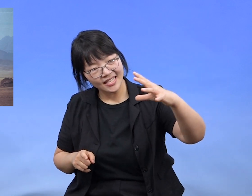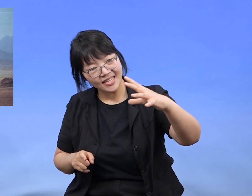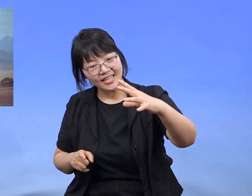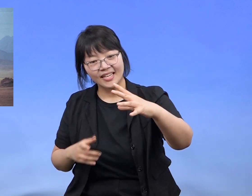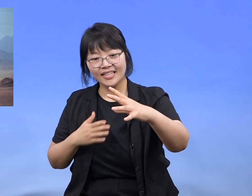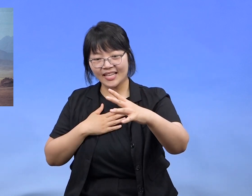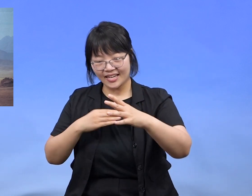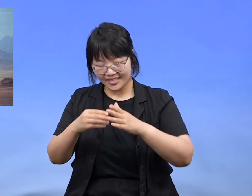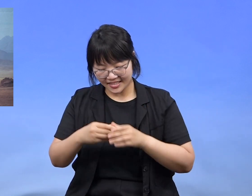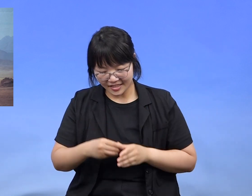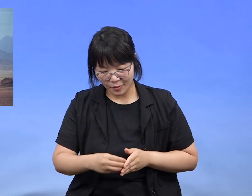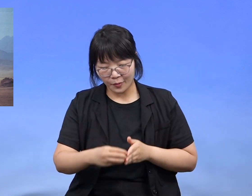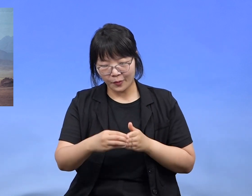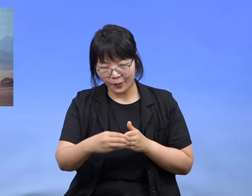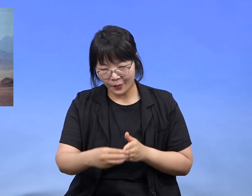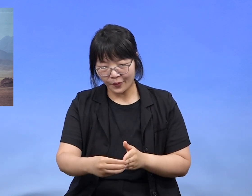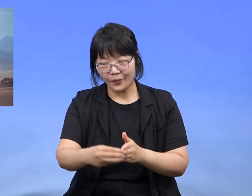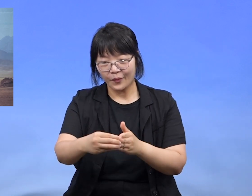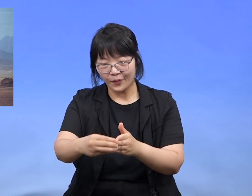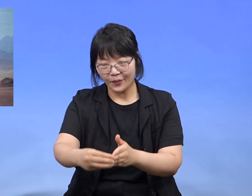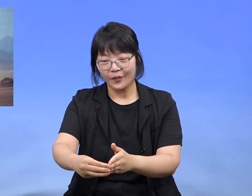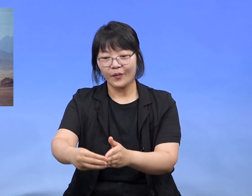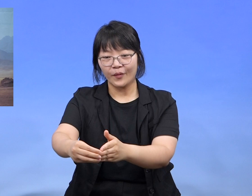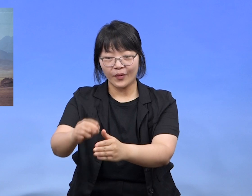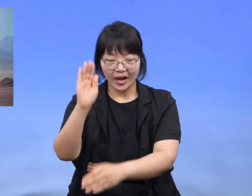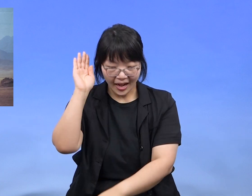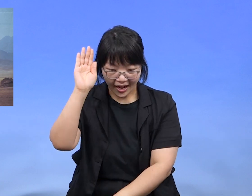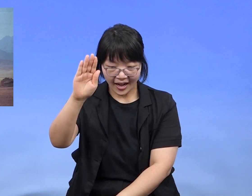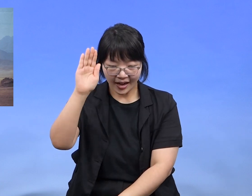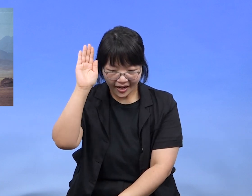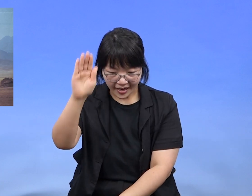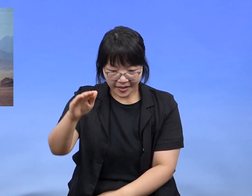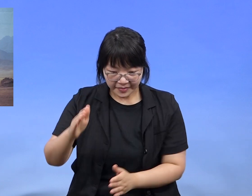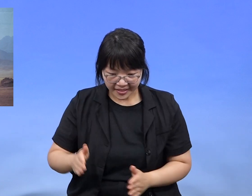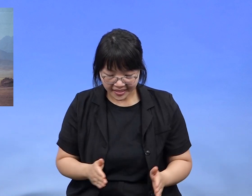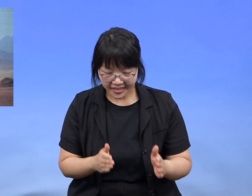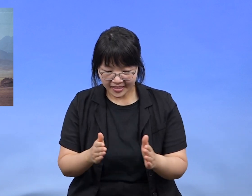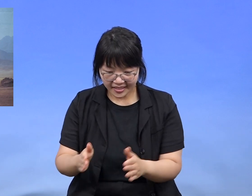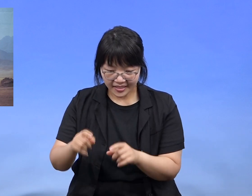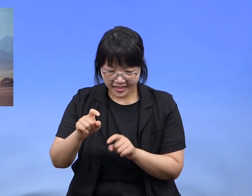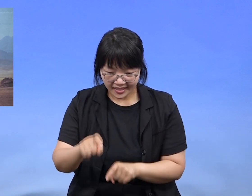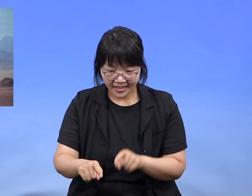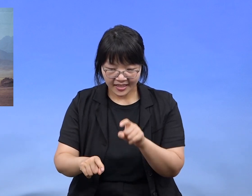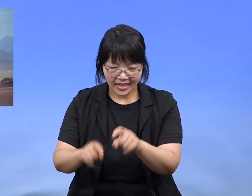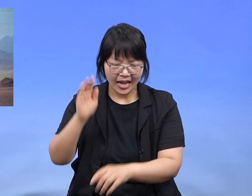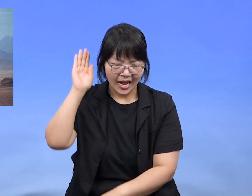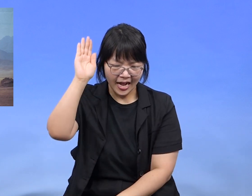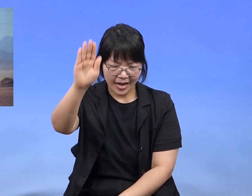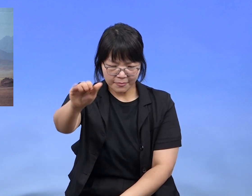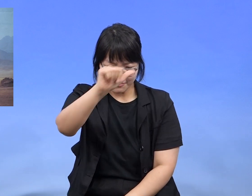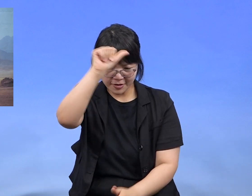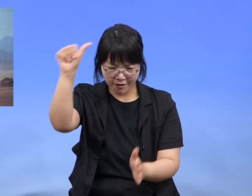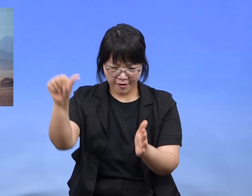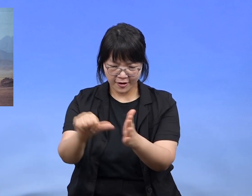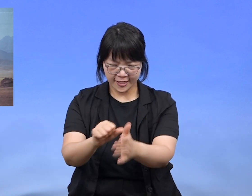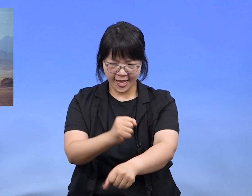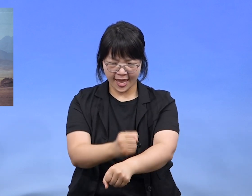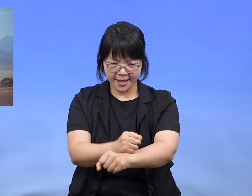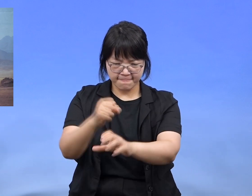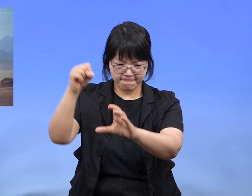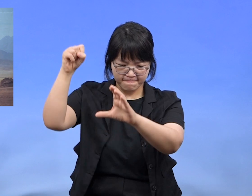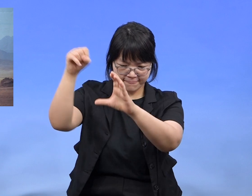우리를 인도하는 것입니다. 앞으로 비추게 할지어다. 아멘. 다 같이